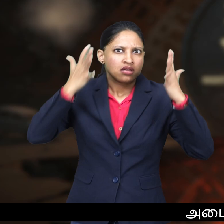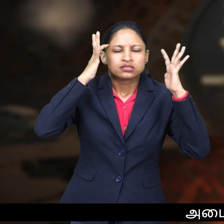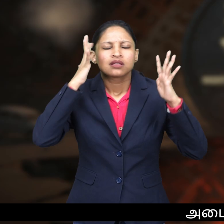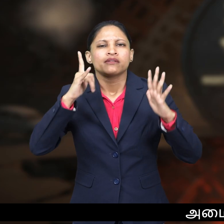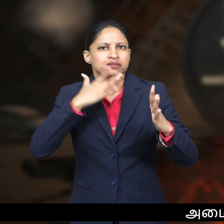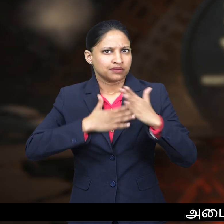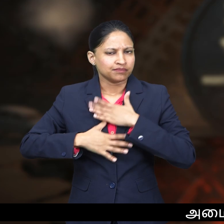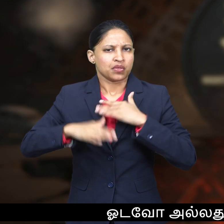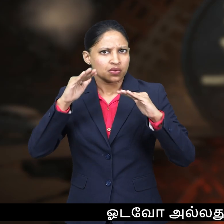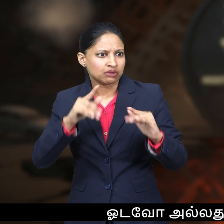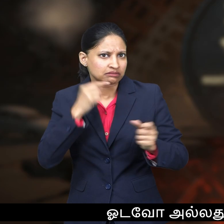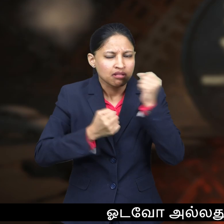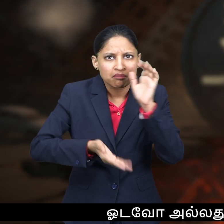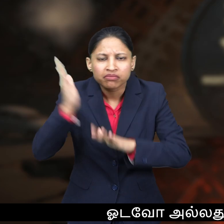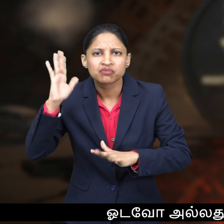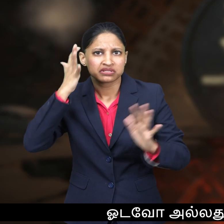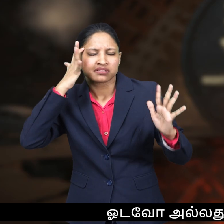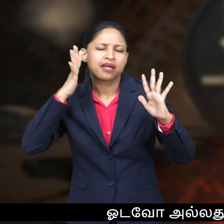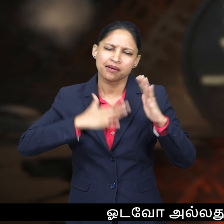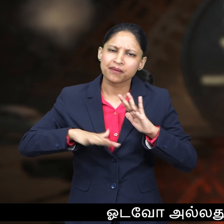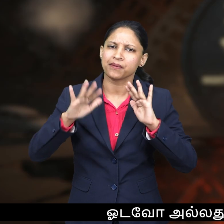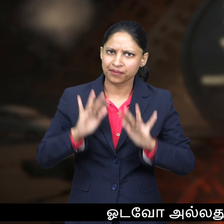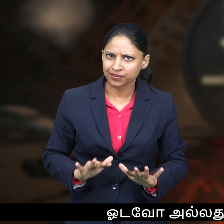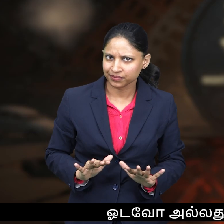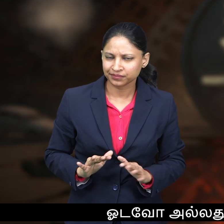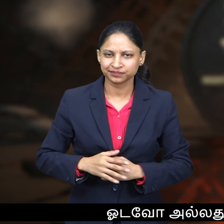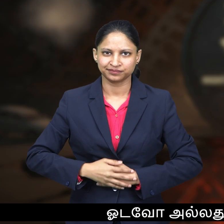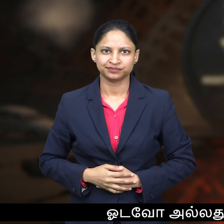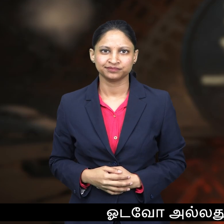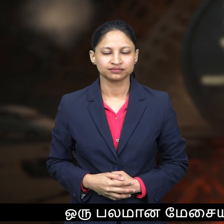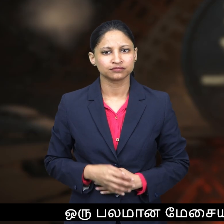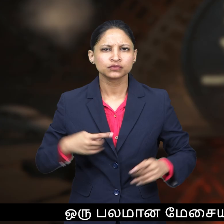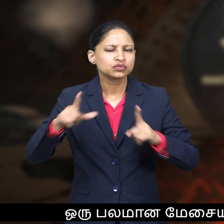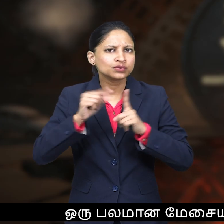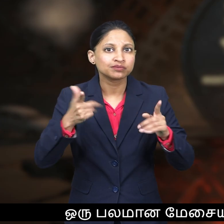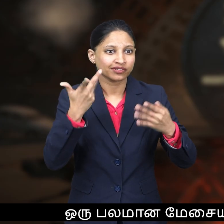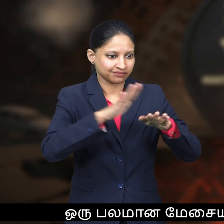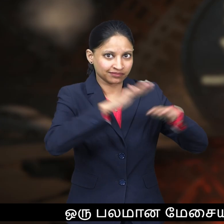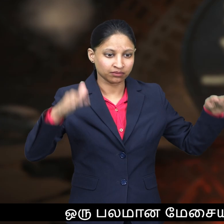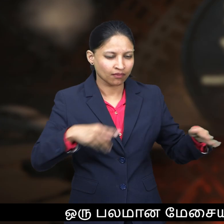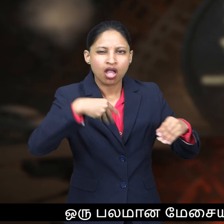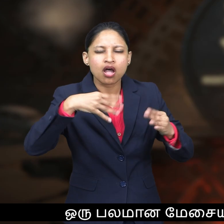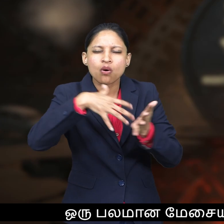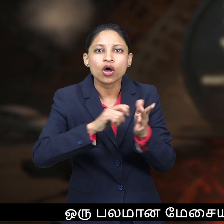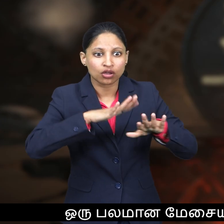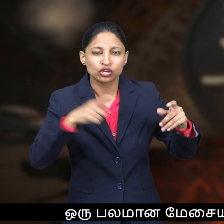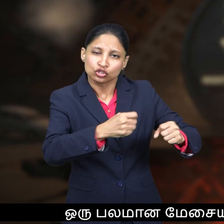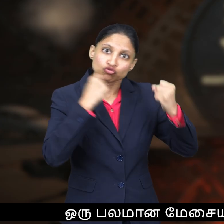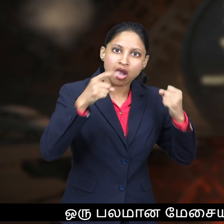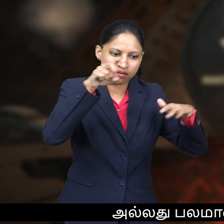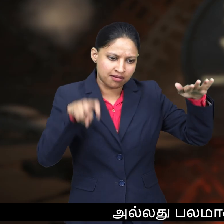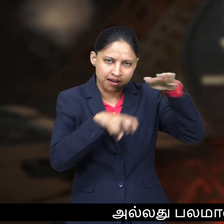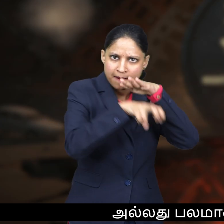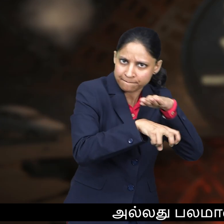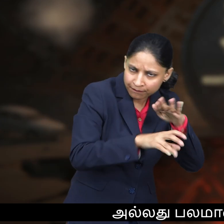அமைதியாக இருங்கள். ஓடவோ அல்லது பதட்டப்படவோ வேண்டாம். ஒரு பலமான மேசையின் கீழ் மறைந்து